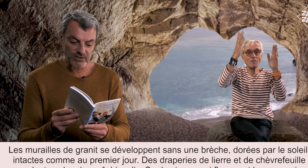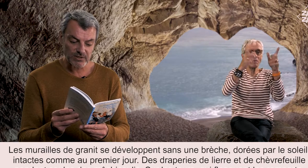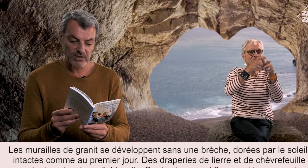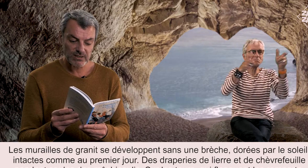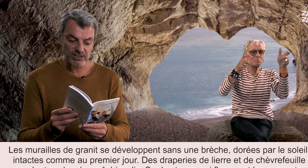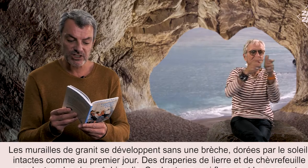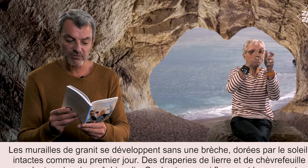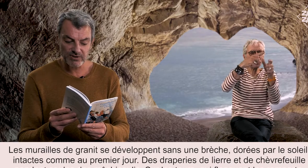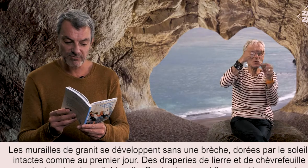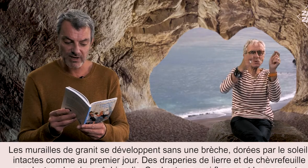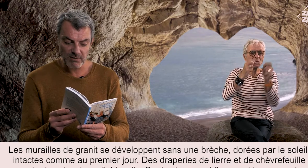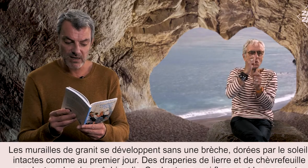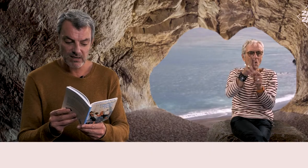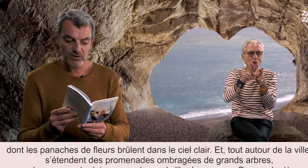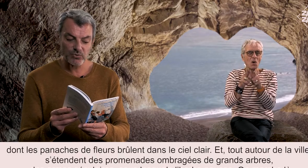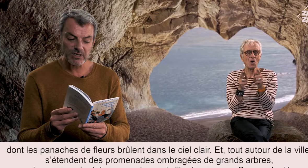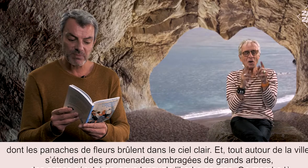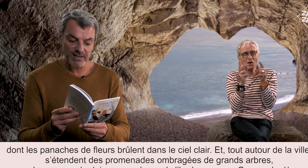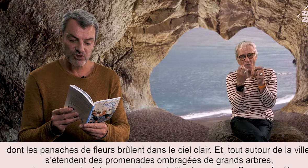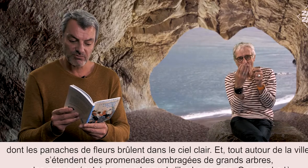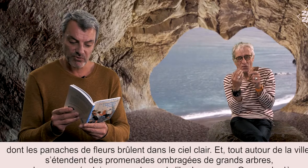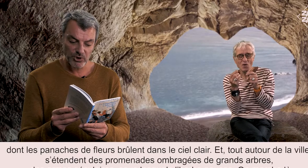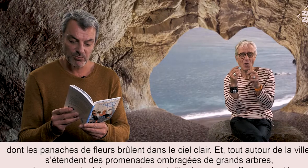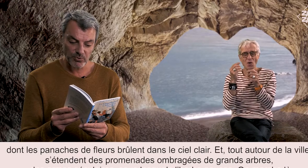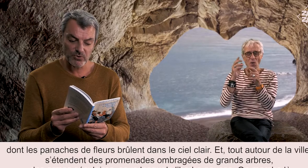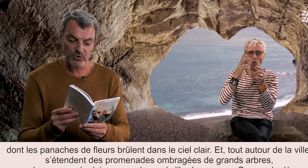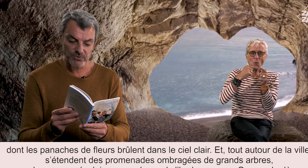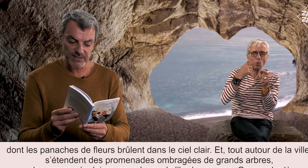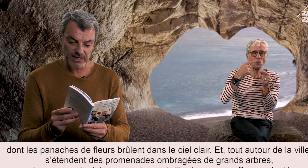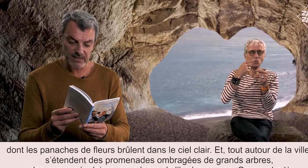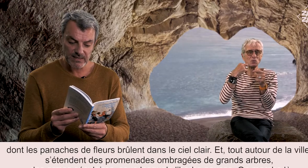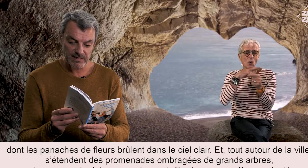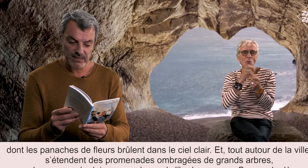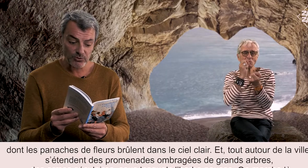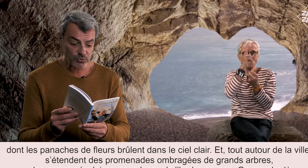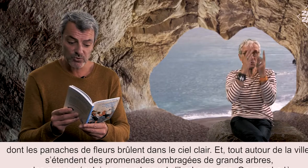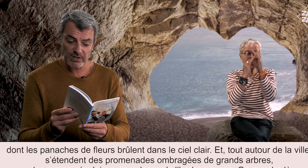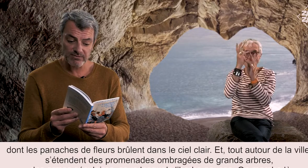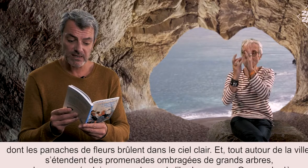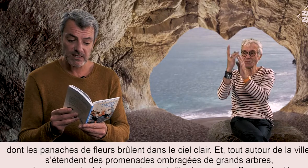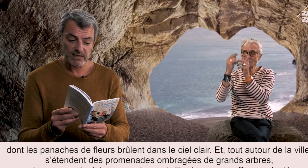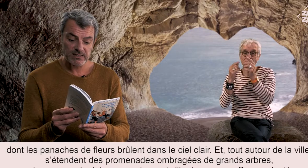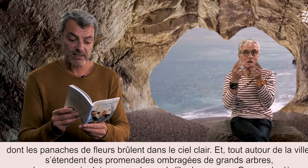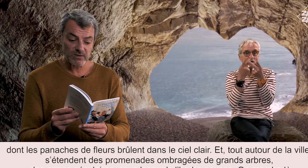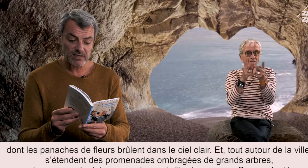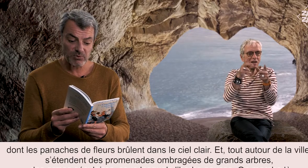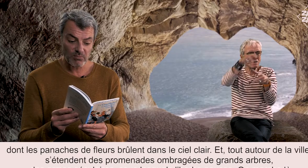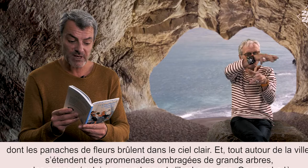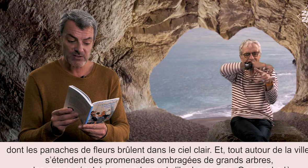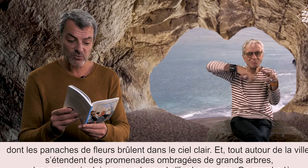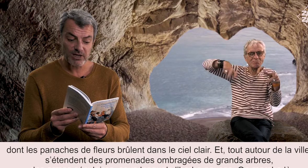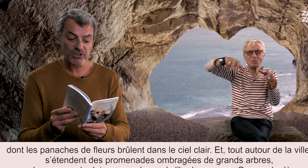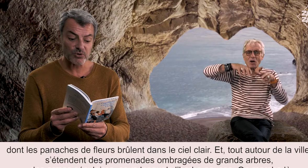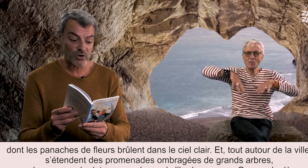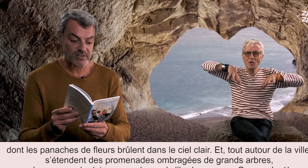des genets d'or, des giroflées de flammes dont les panaches de fleurs brûlent dans le ciel clair. Et tout autour de la ville s'étendent des